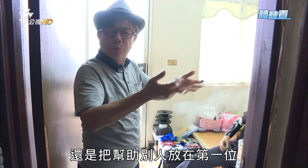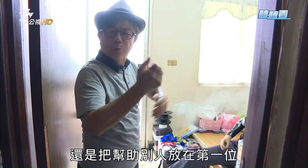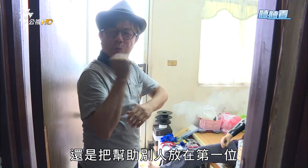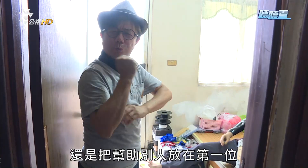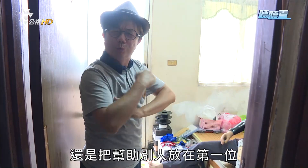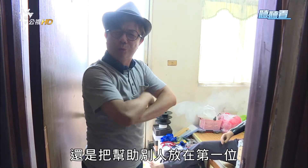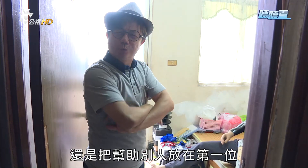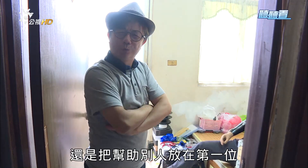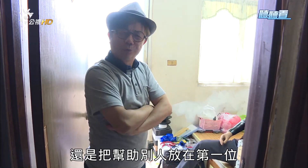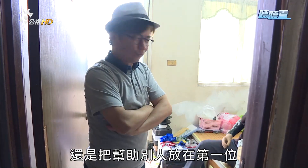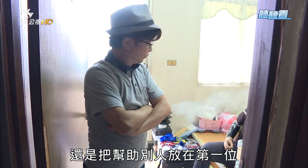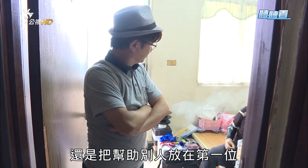第一位呢。